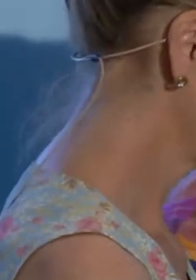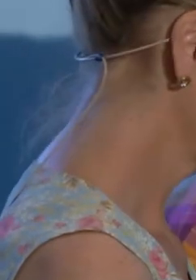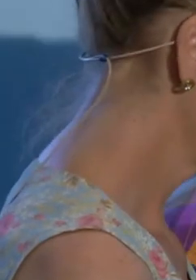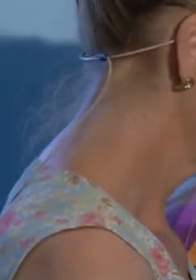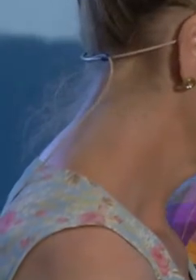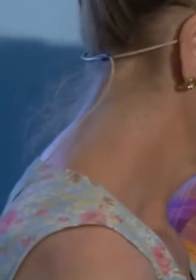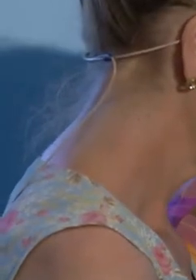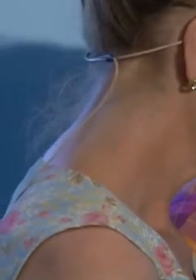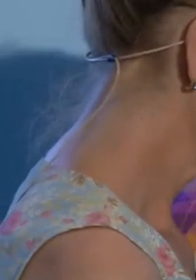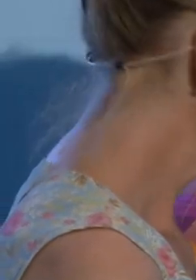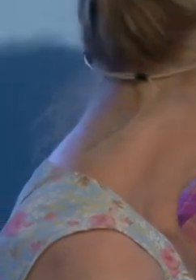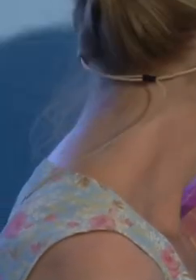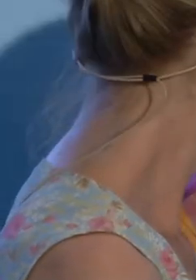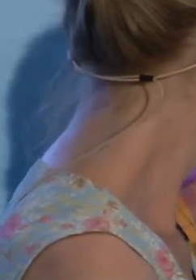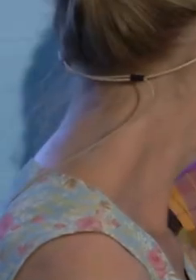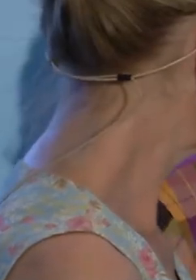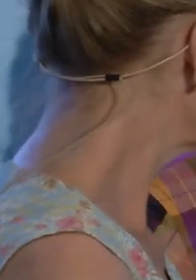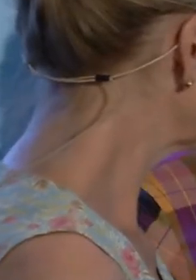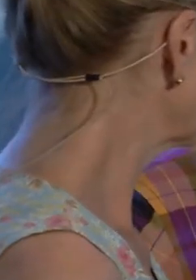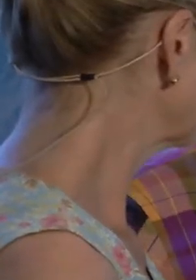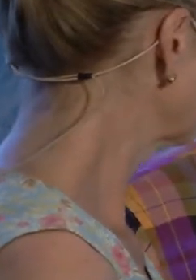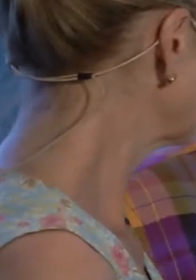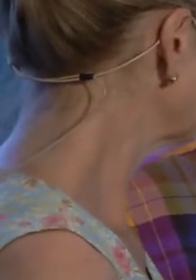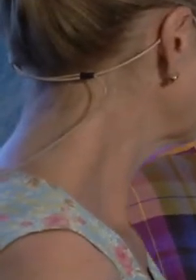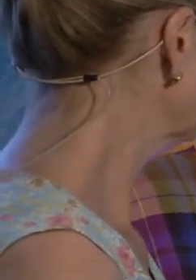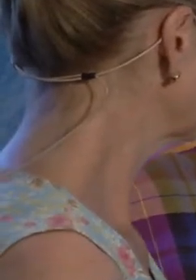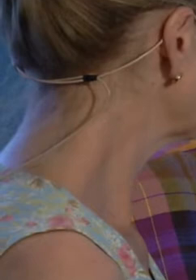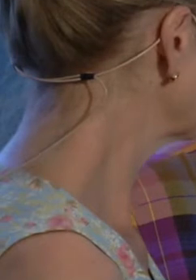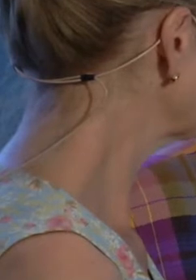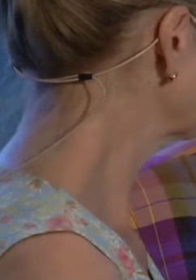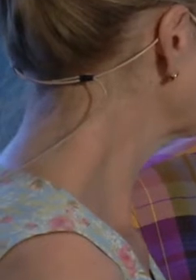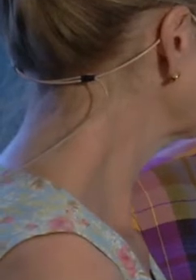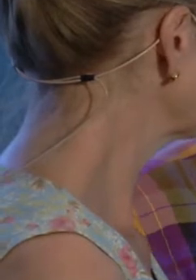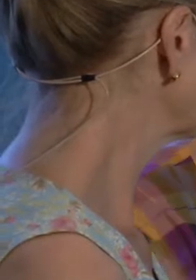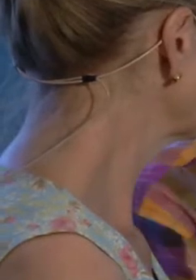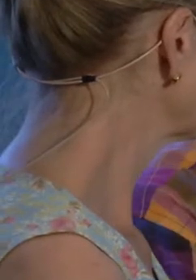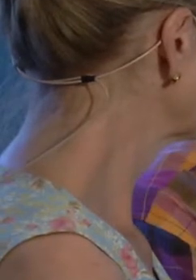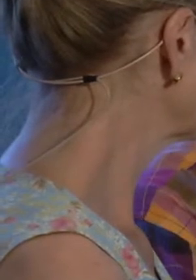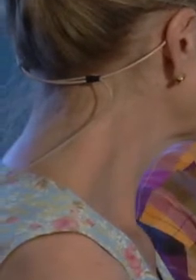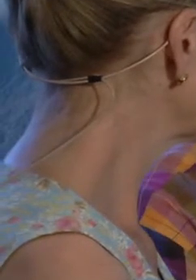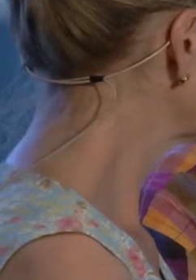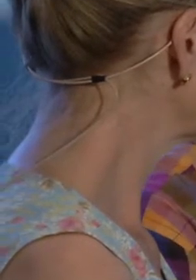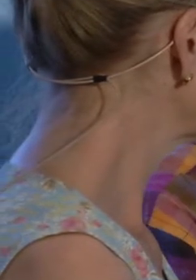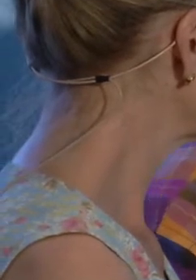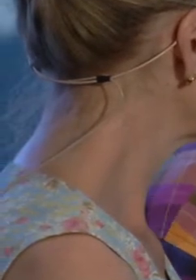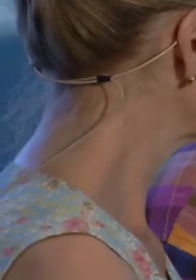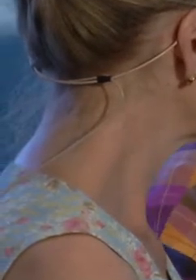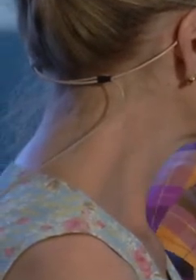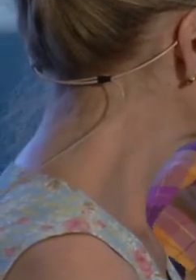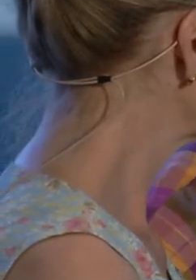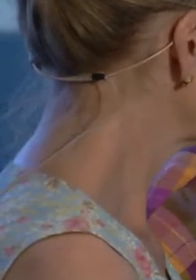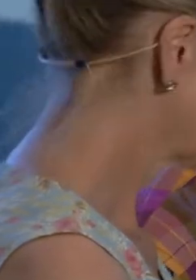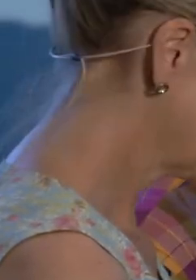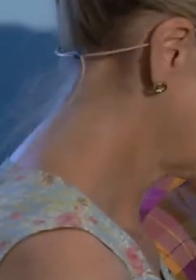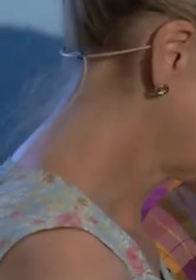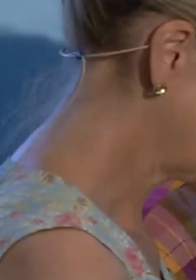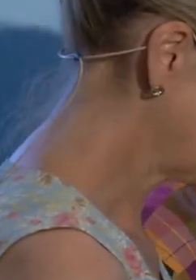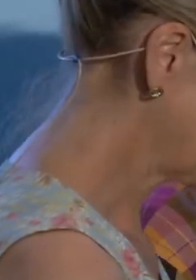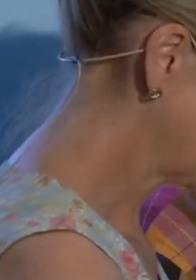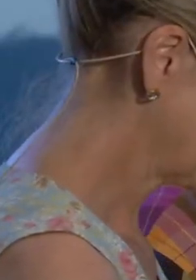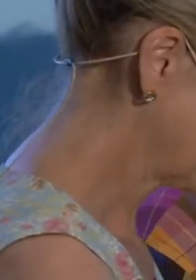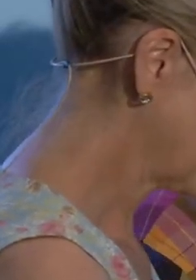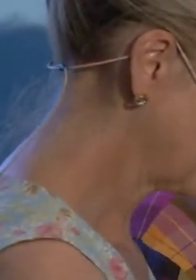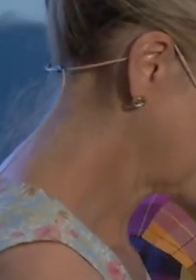ju kunskapsstyrning och fungera, och det måste fungera att läkemedlet kan ges hemma utifrån de perspektivet. För det finns ju ingen annan som kan ge